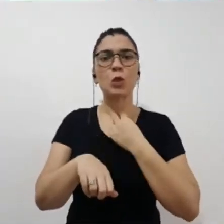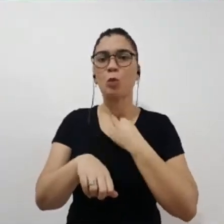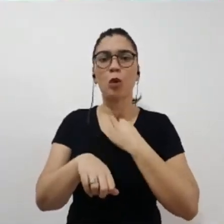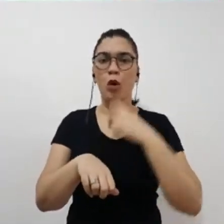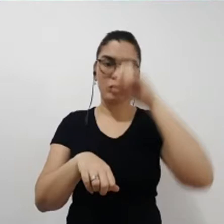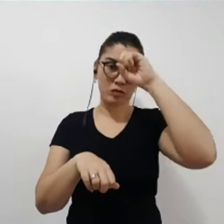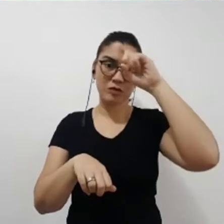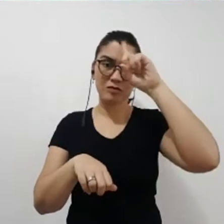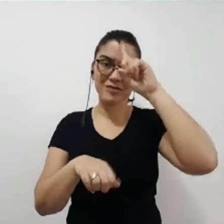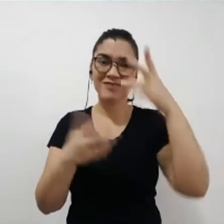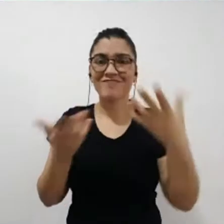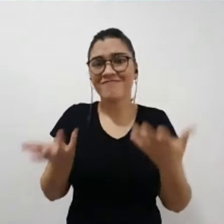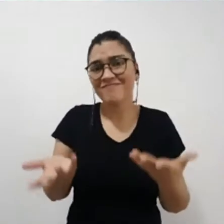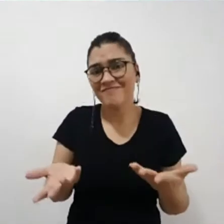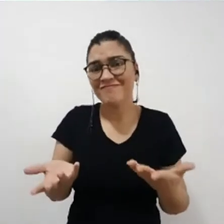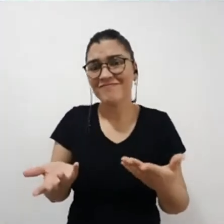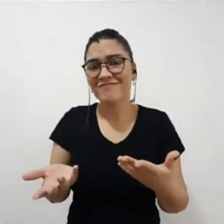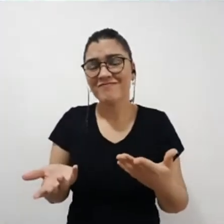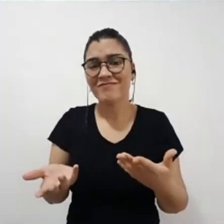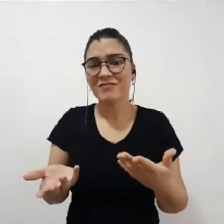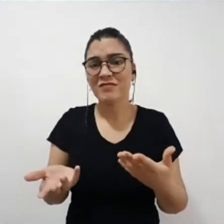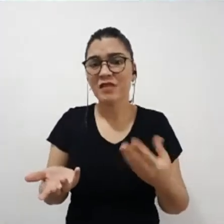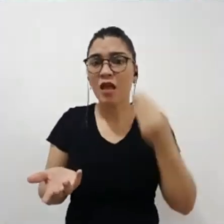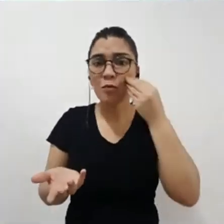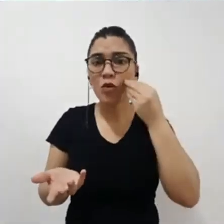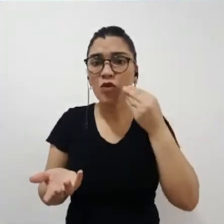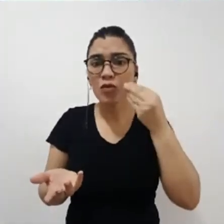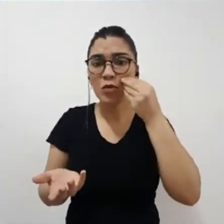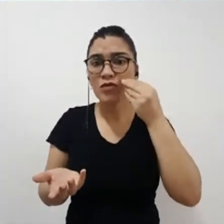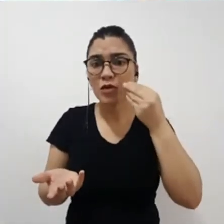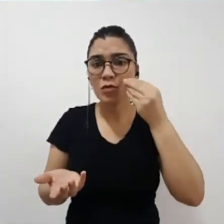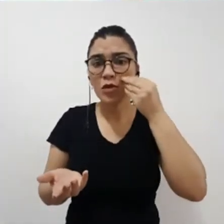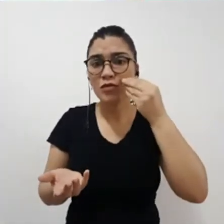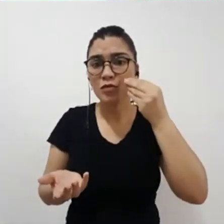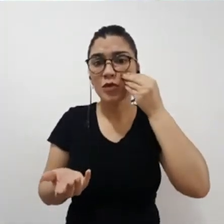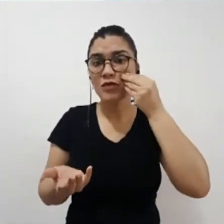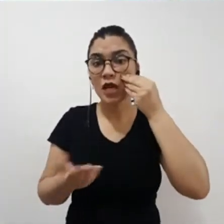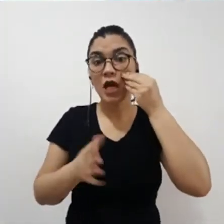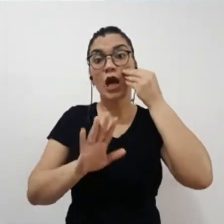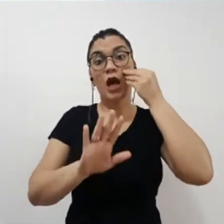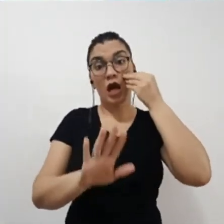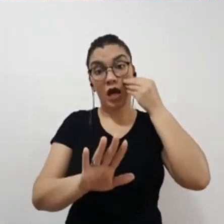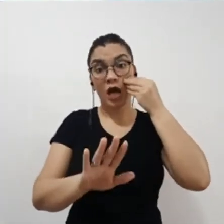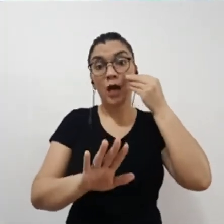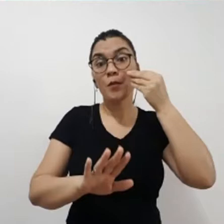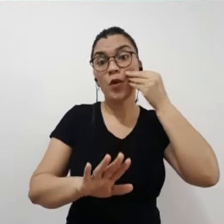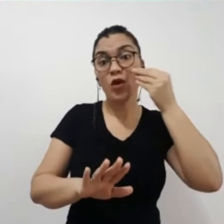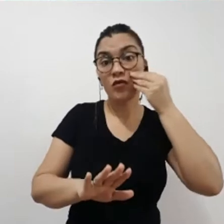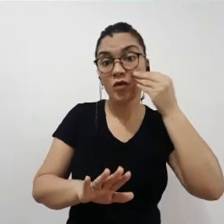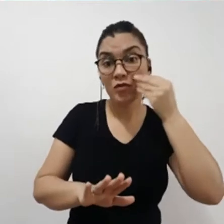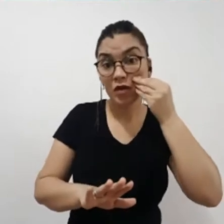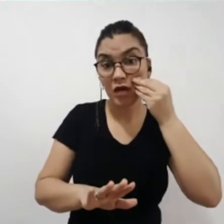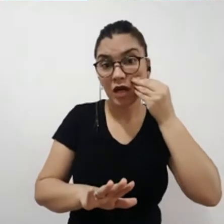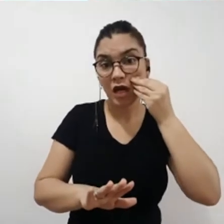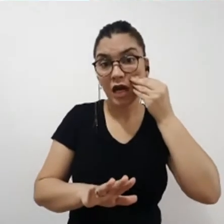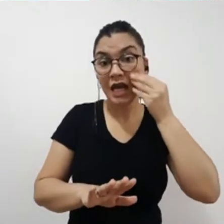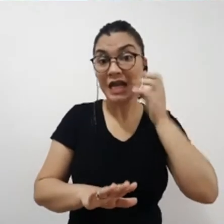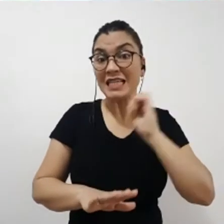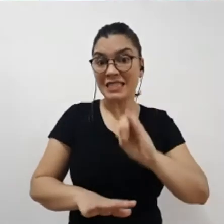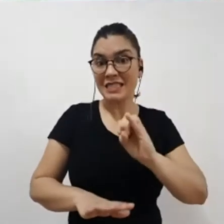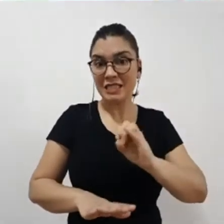São várias as provações que você pode estar passando. Agora, diante da provação, a maneira como o teu coração reage à